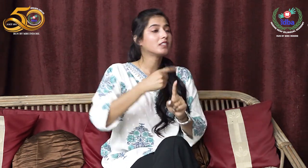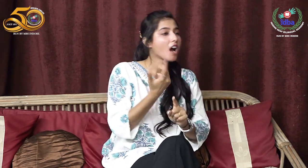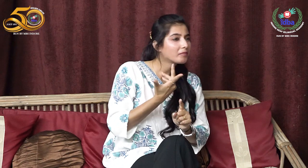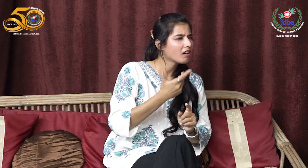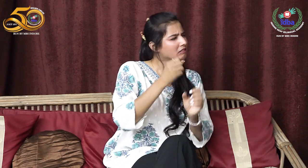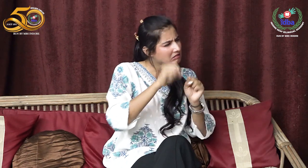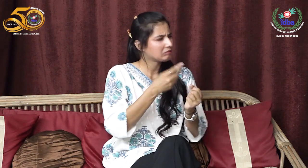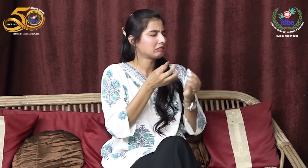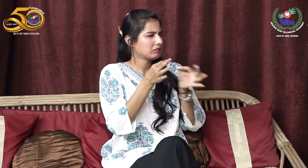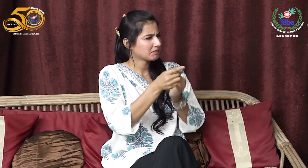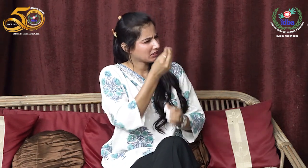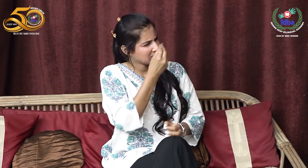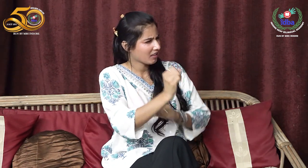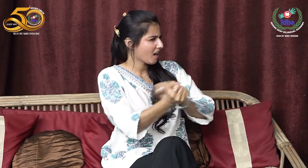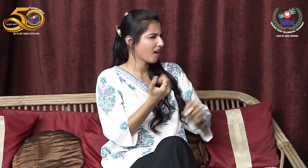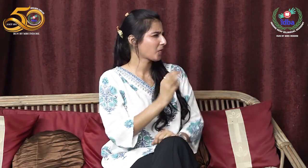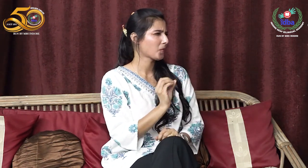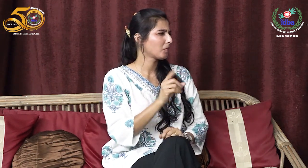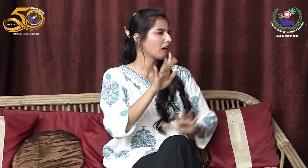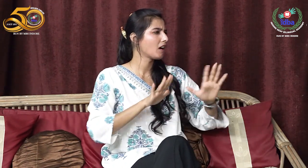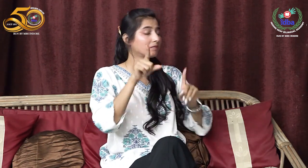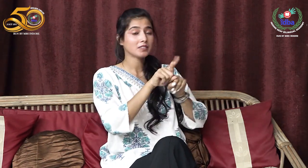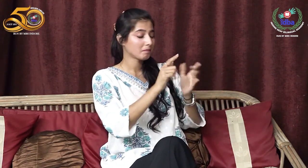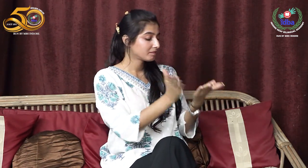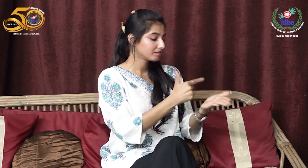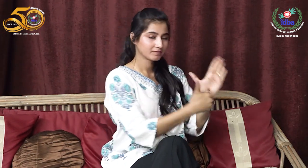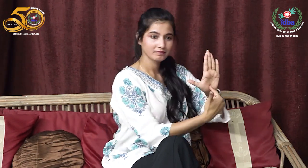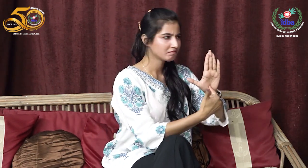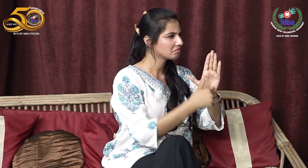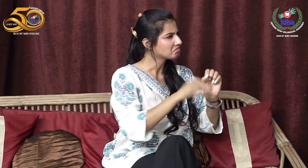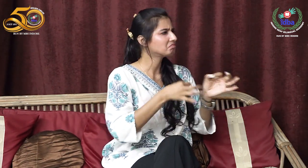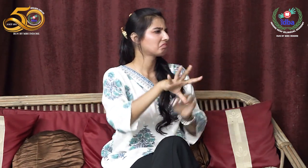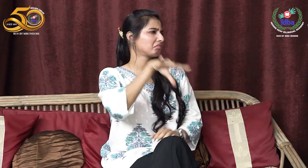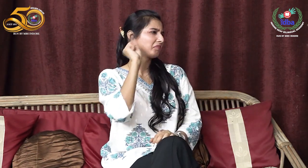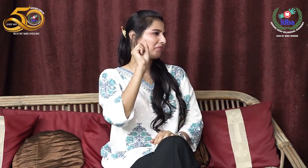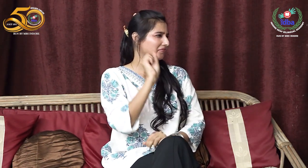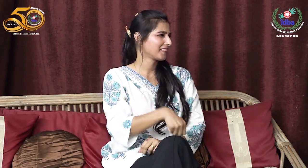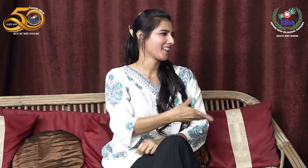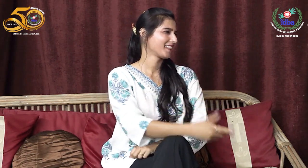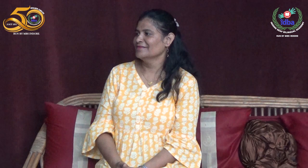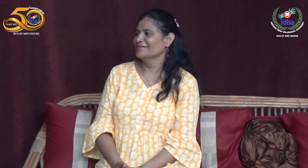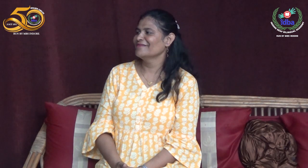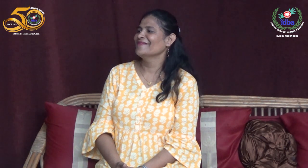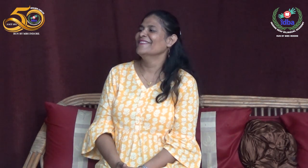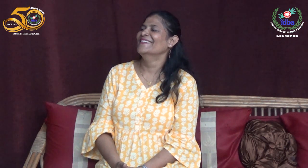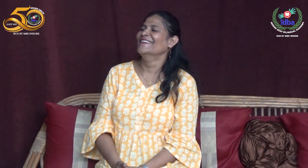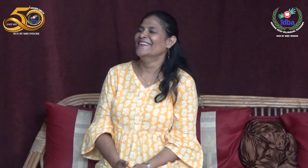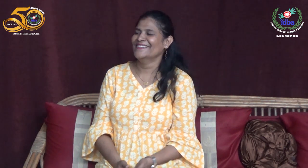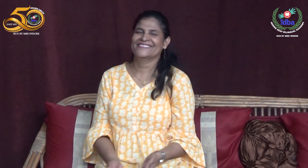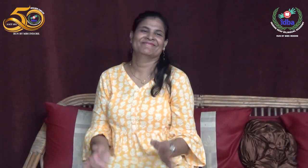फिर आप कितने घंटे मैं पूछ लेती थी, बस ज़्यादा कोई टफ नहीं रहता था कम्युनिकेशन करना, बहुत मुझे समझ में भी आ जाता था कि क्या बात कर